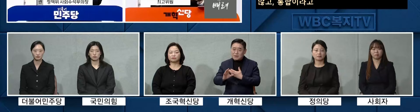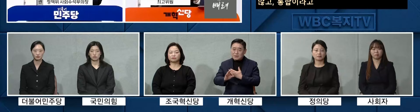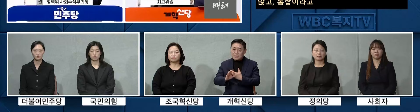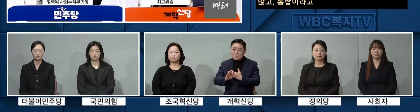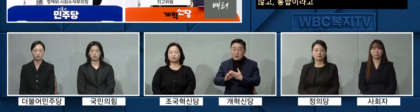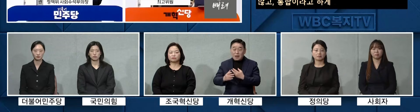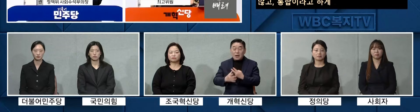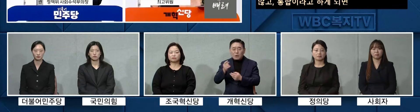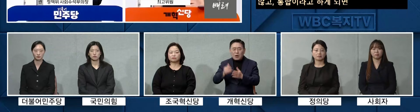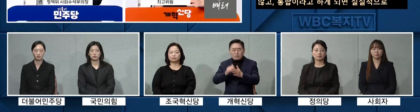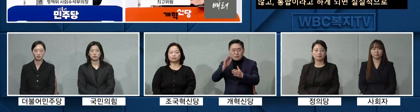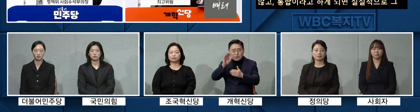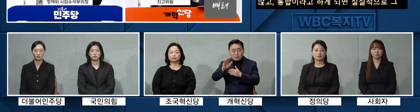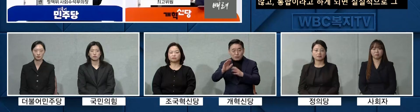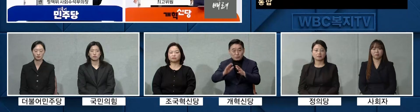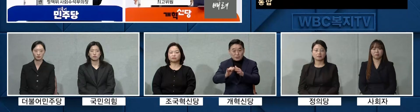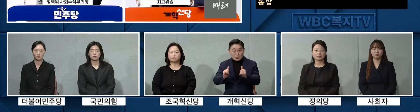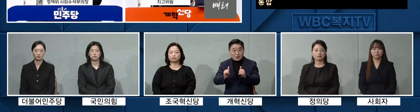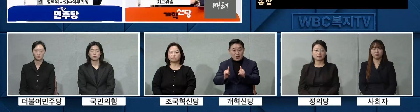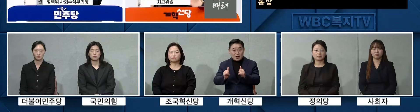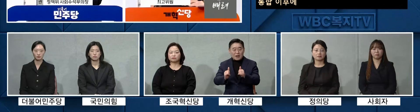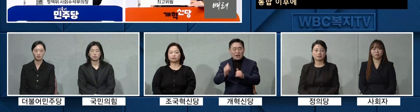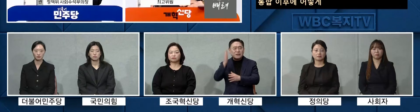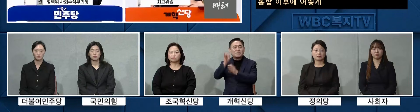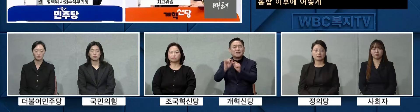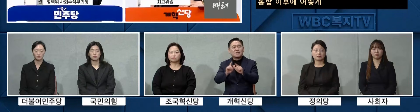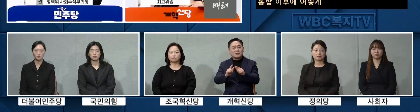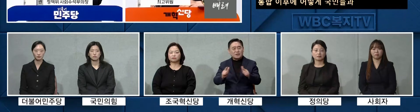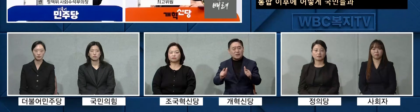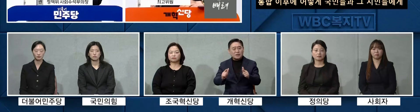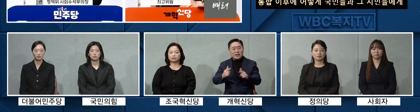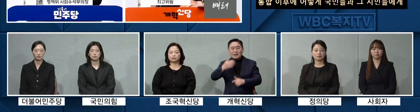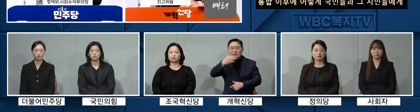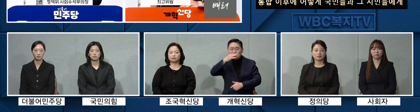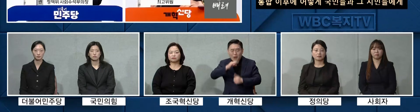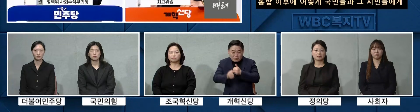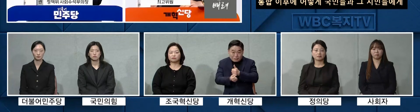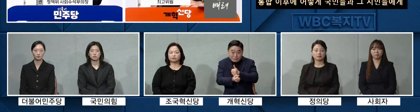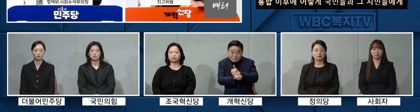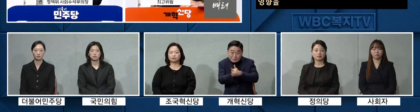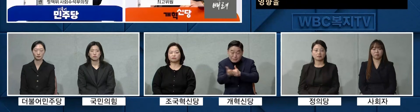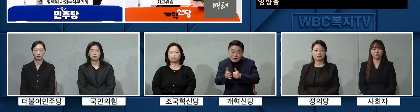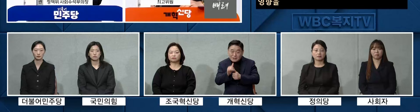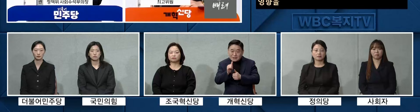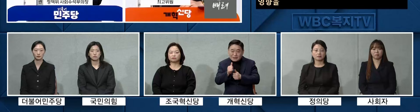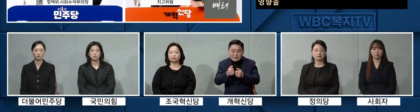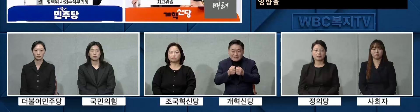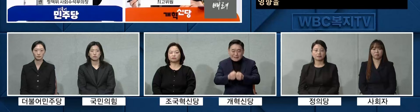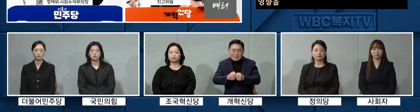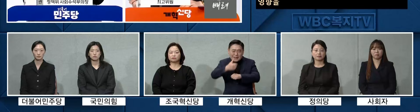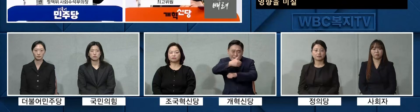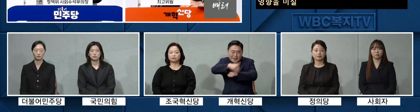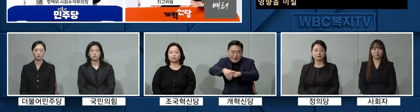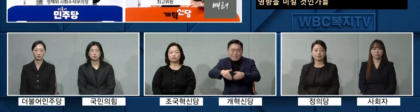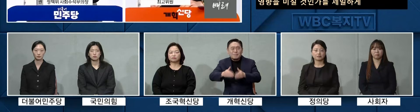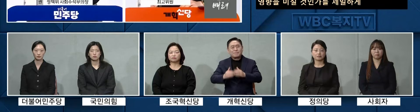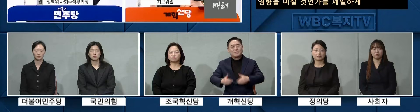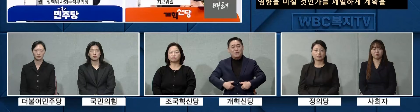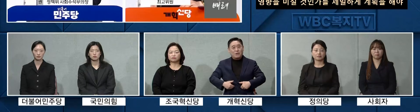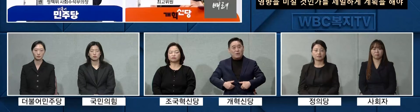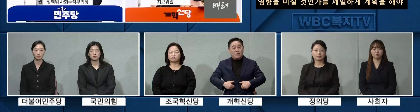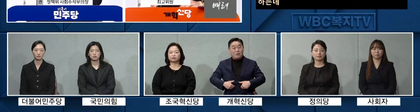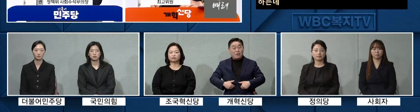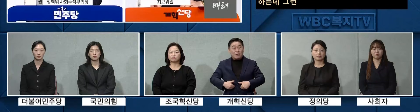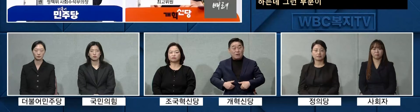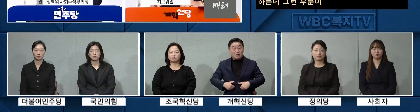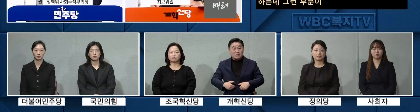이후에 어떻게 국민들과 그 시민들에게 영향을 미칠 것인가를 세밀하게 계획을 해야 되는데 그런 부분이 없이 너무